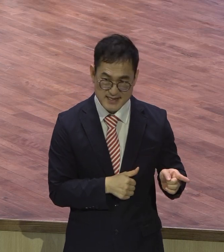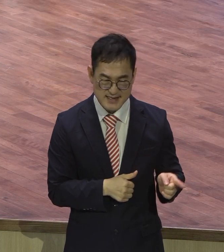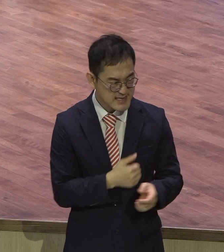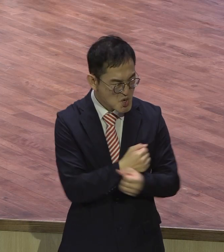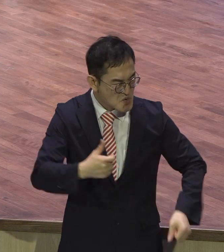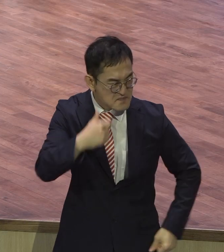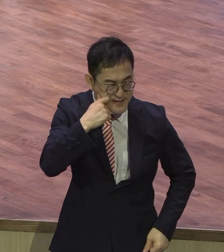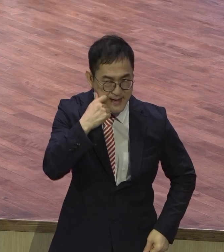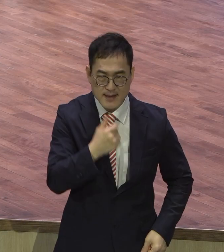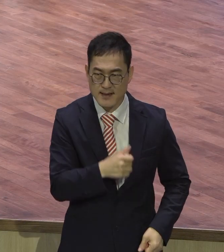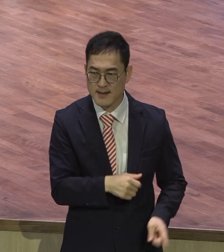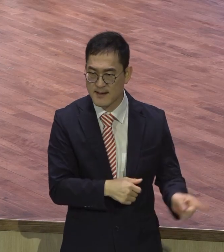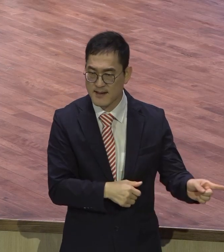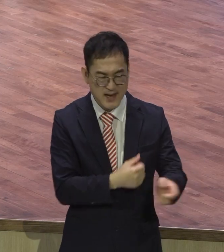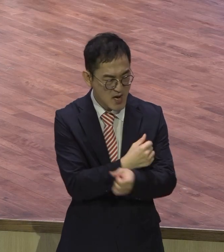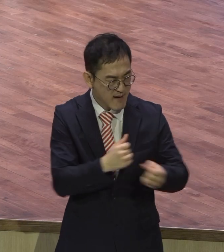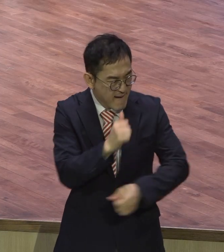인간 절대 용서 안 할 거야